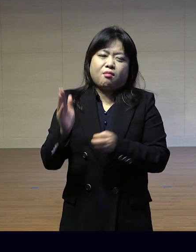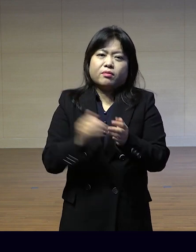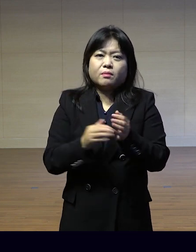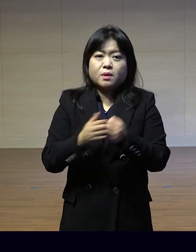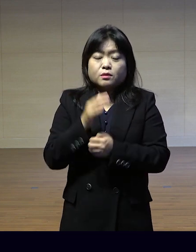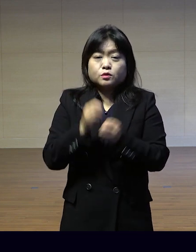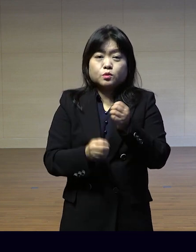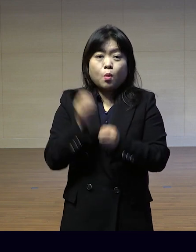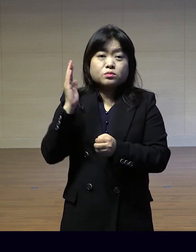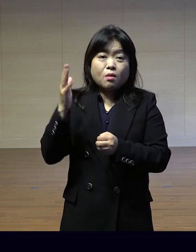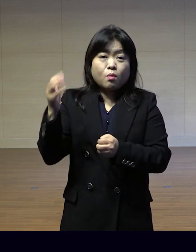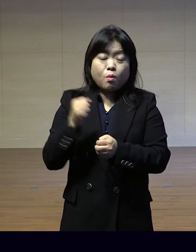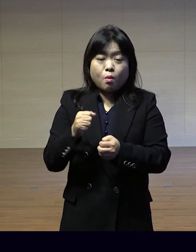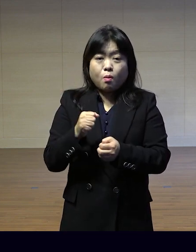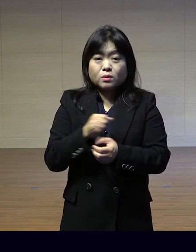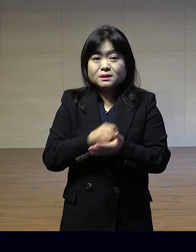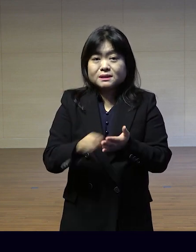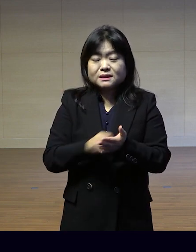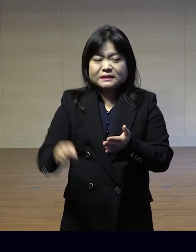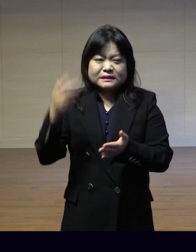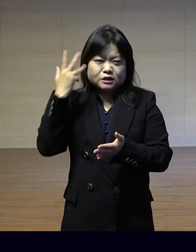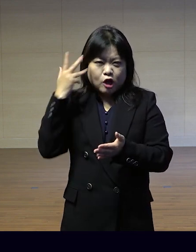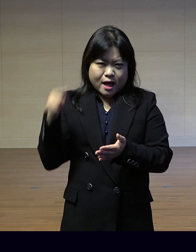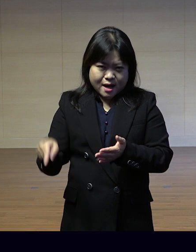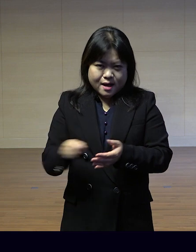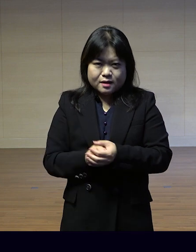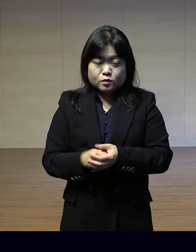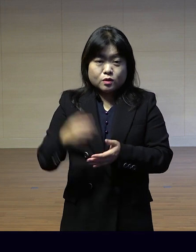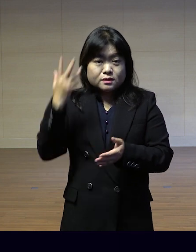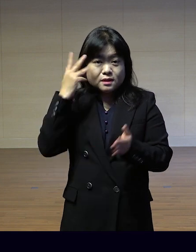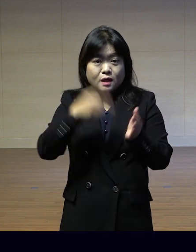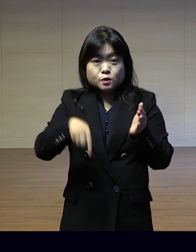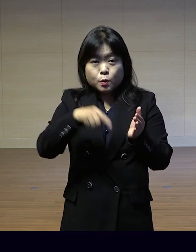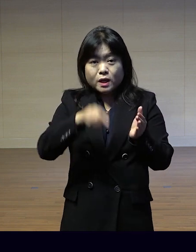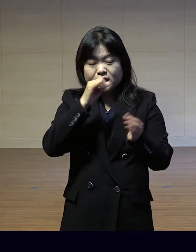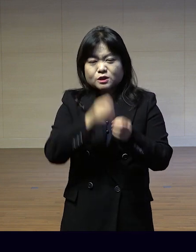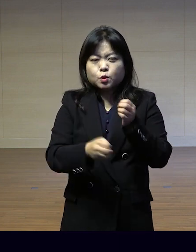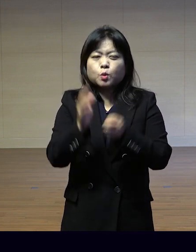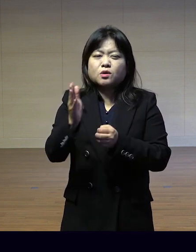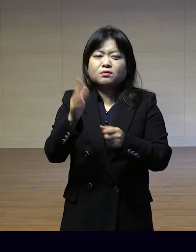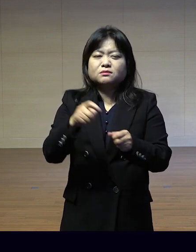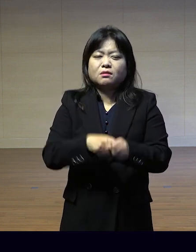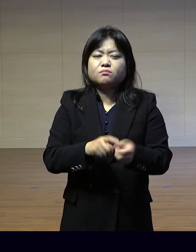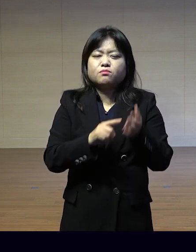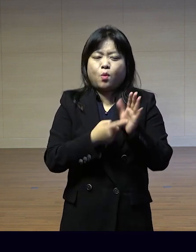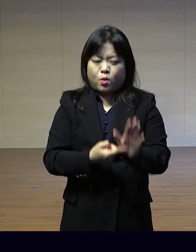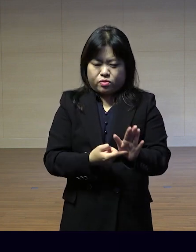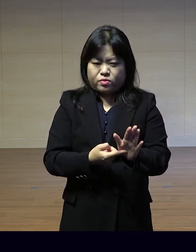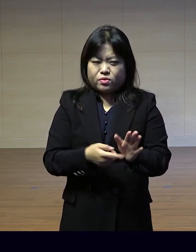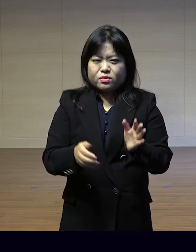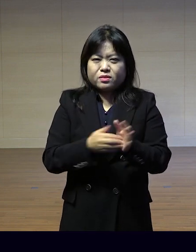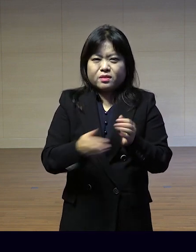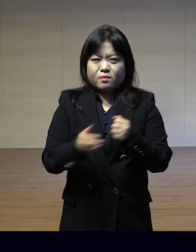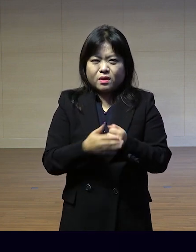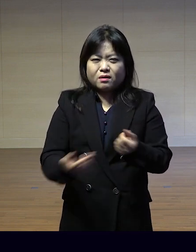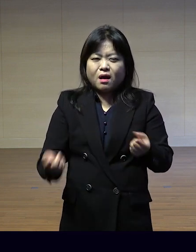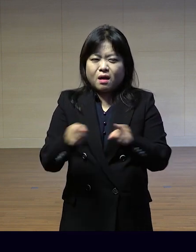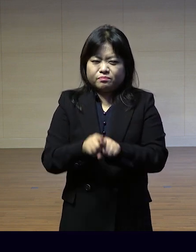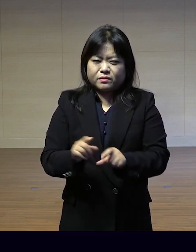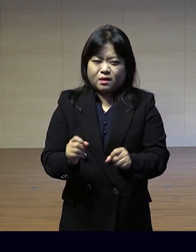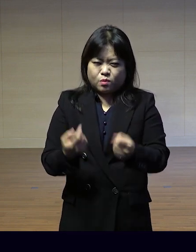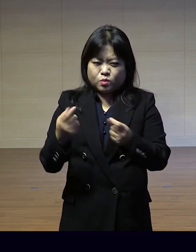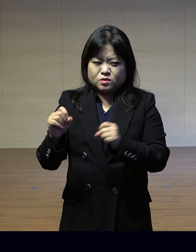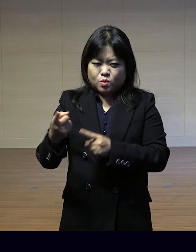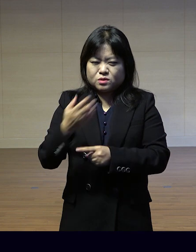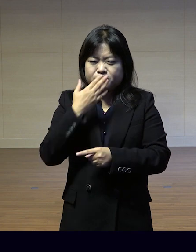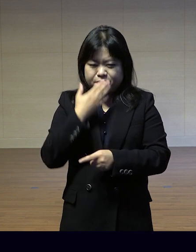소설의 형식으로 표현된 철학 또한 철학에 들어있는 또 소설적 표현 그래서 이제 언제든지 같이 갈 수 있는